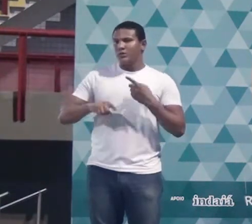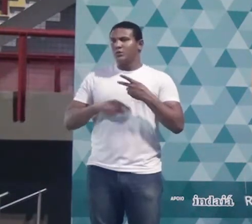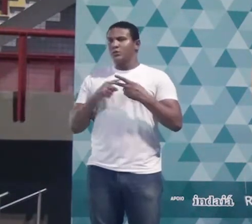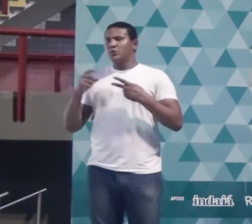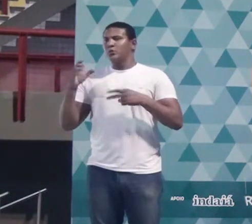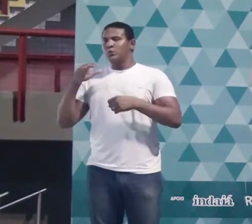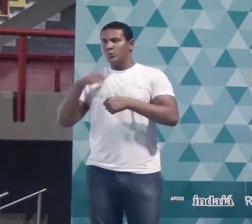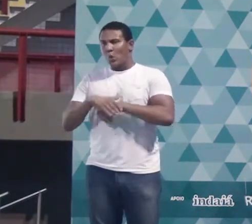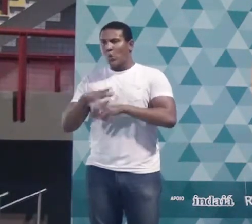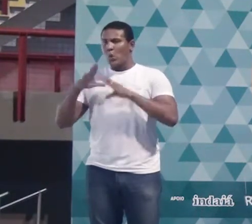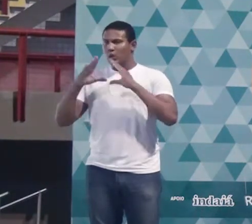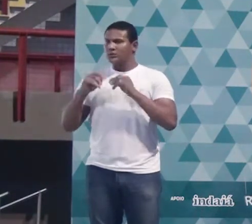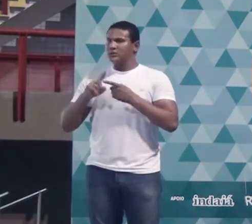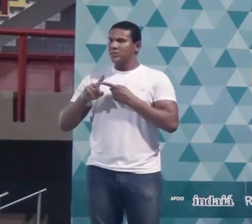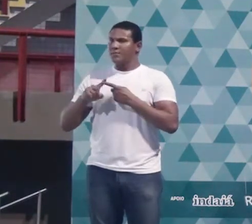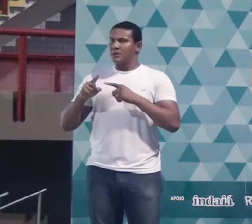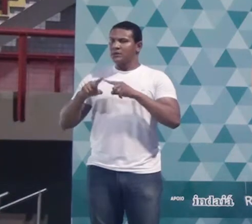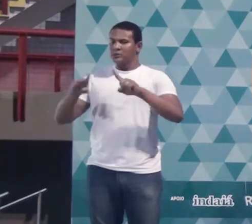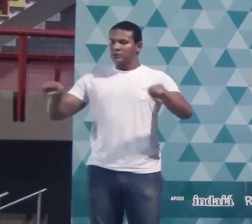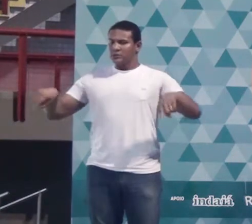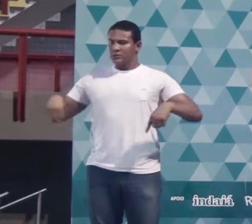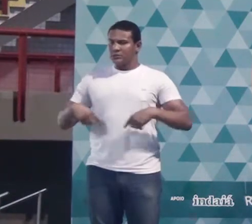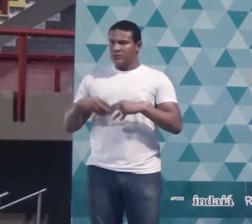No último final de semana,